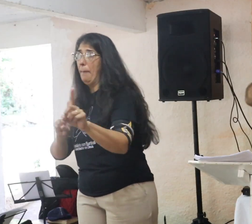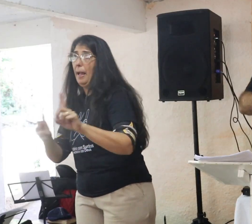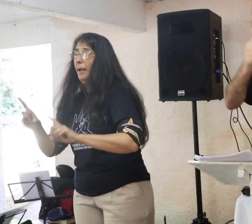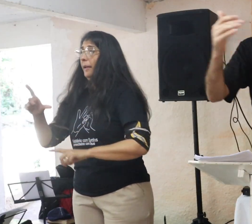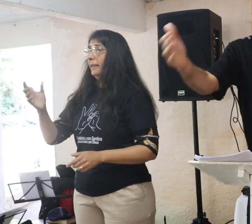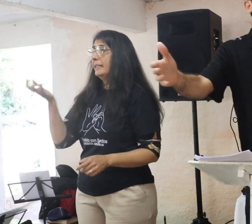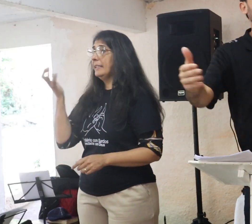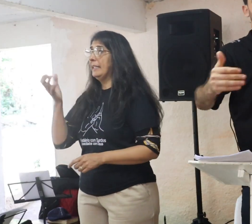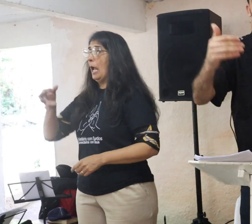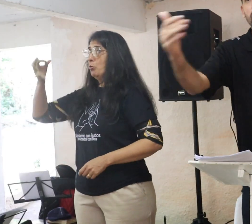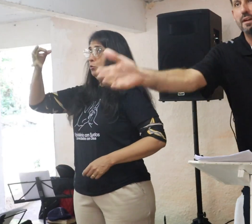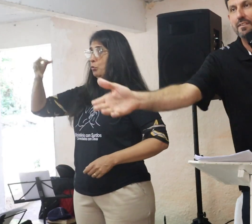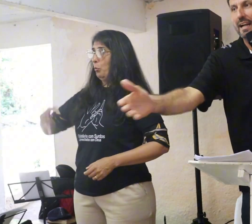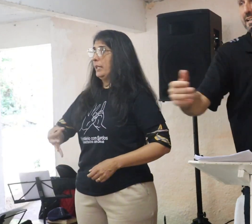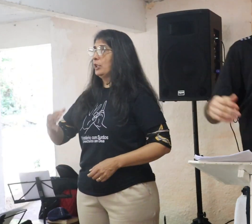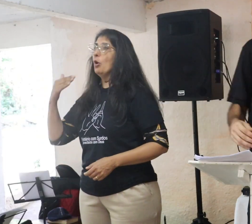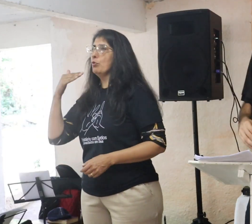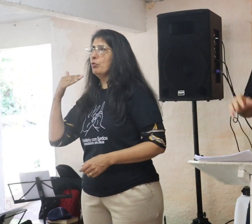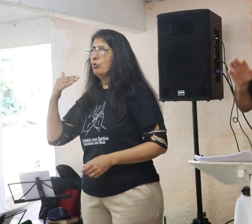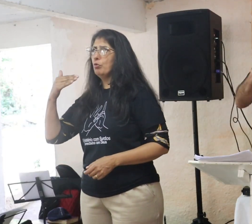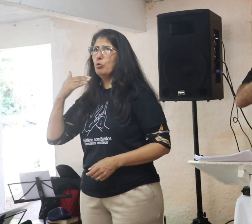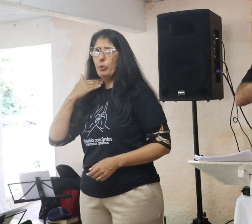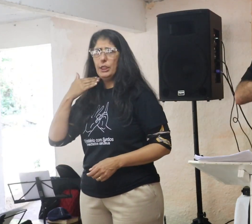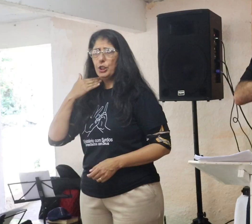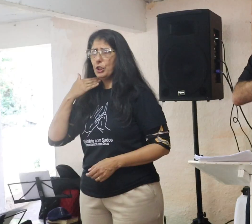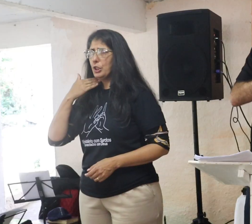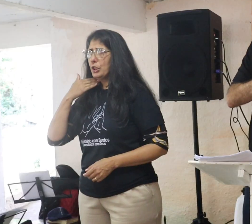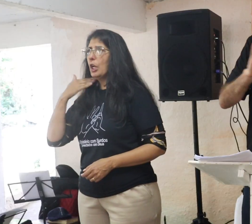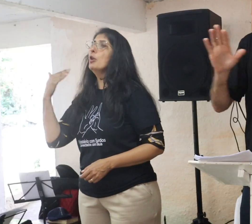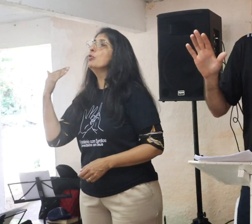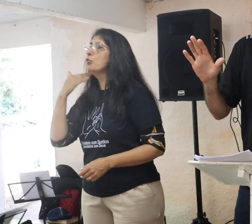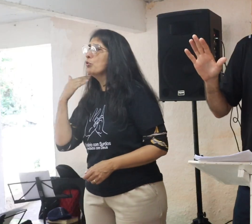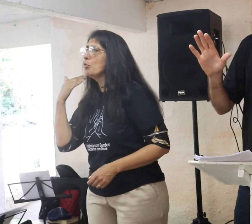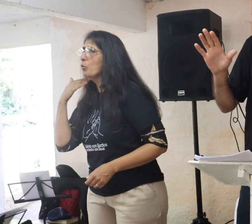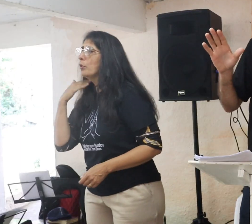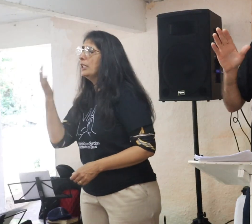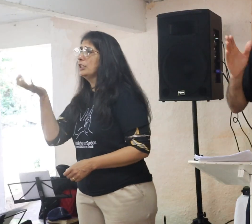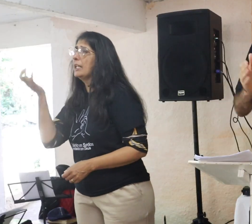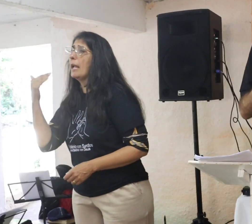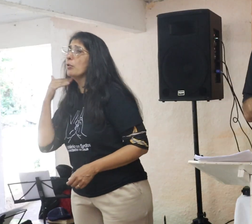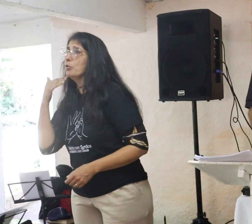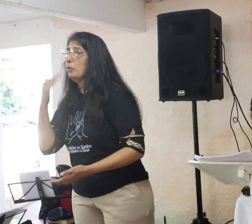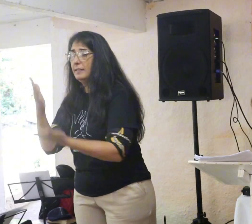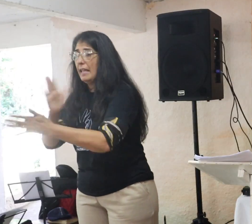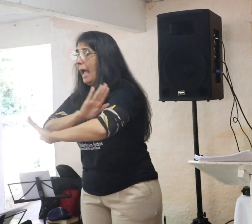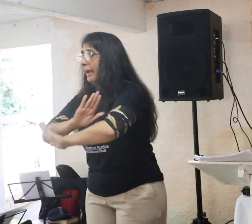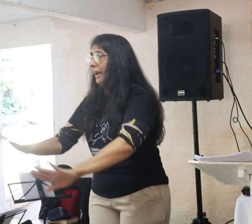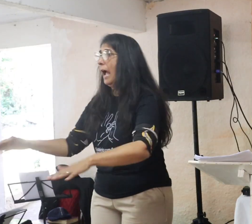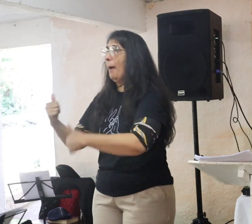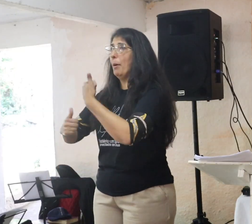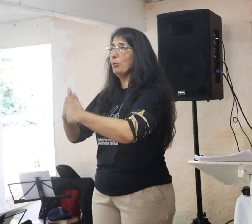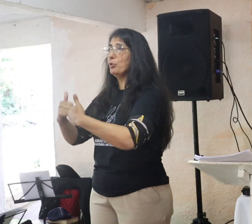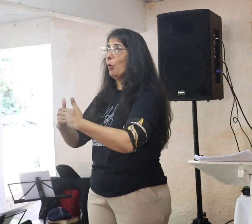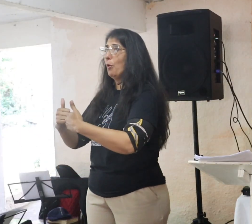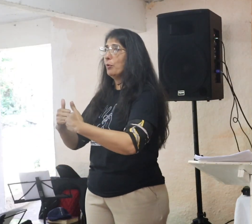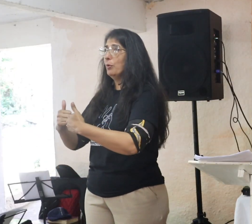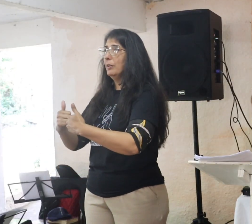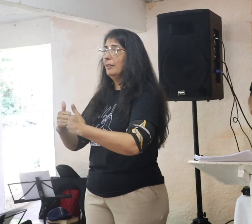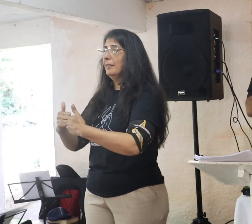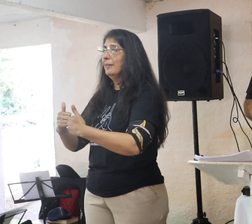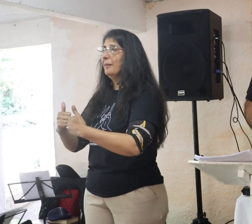logo o jogo para não tomar o gol da virada. Não, a nossa vida não é assim. A vitória está